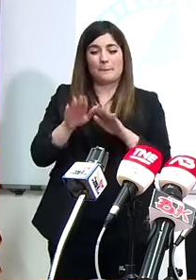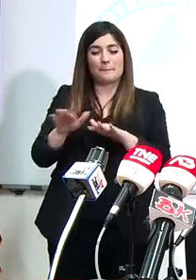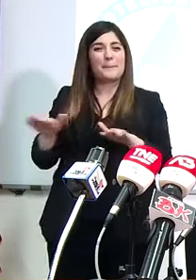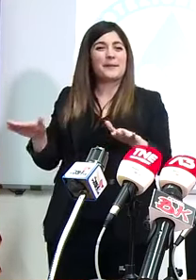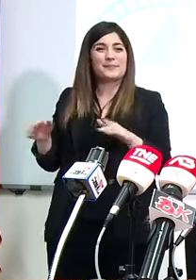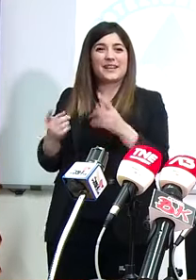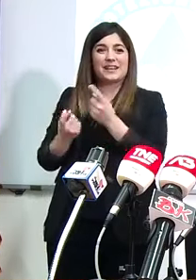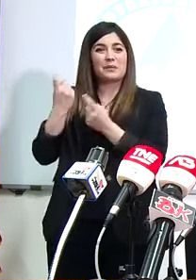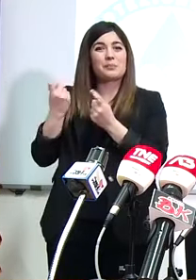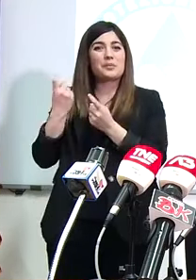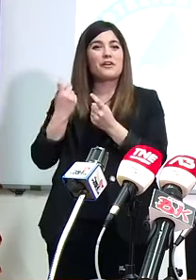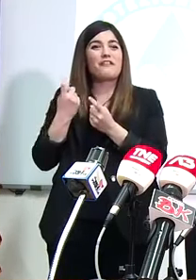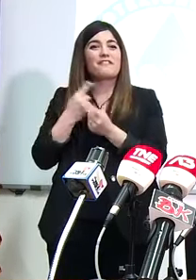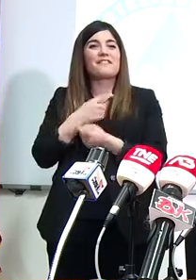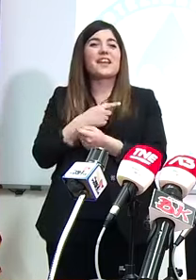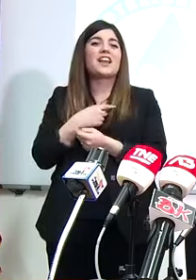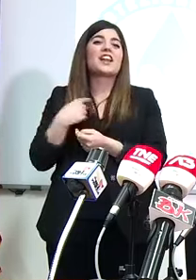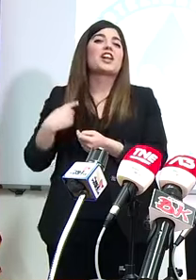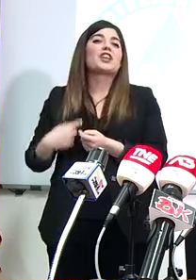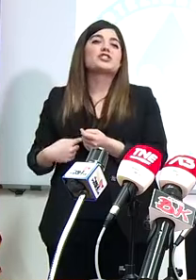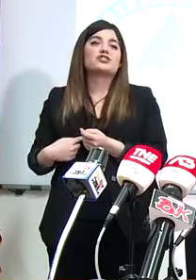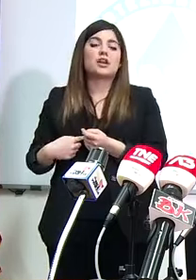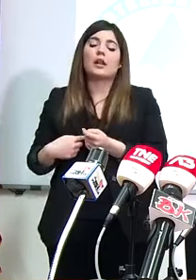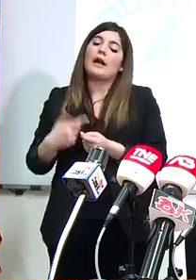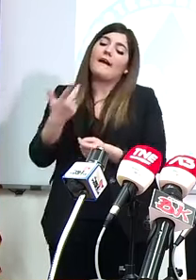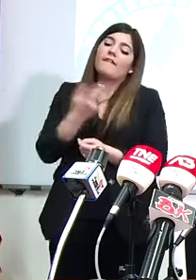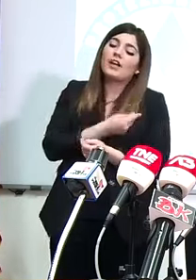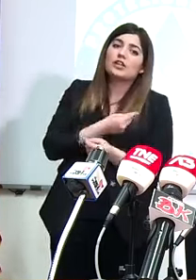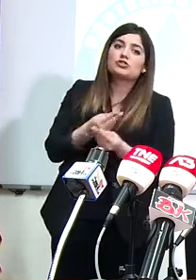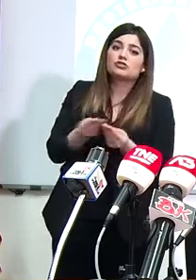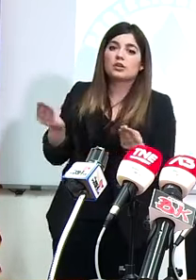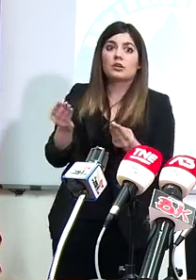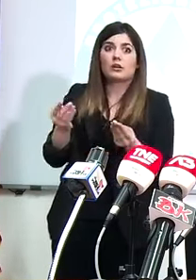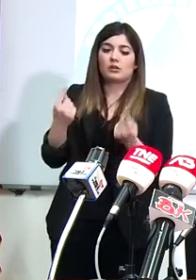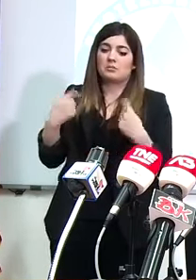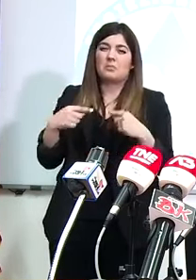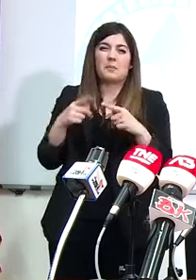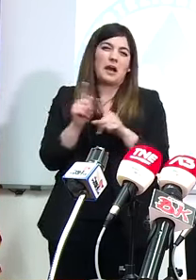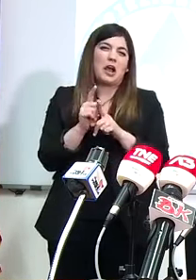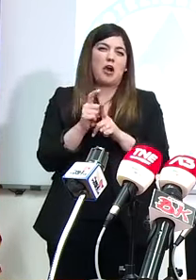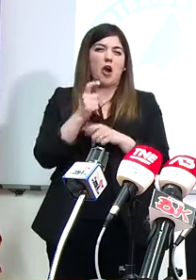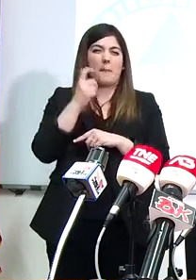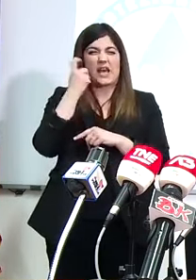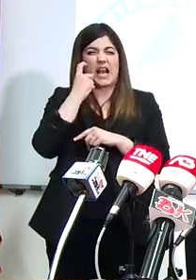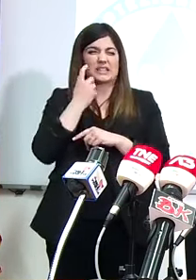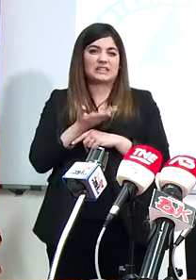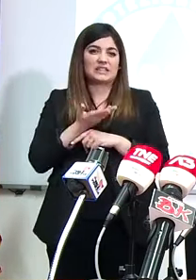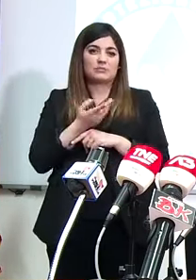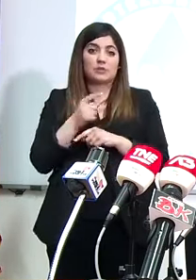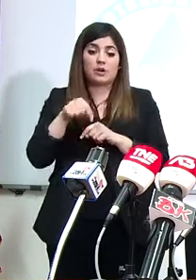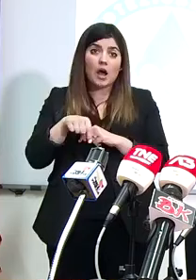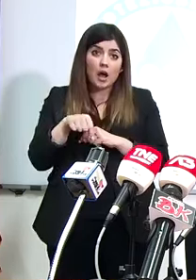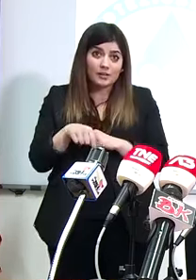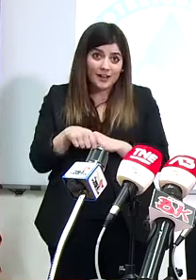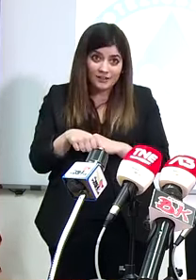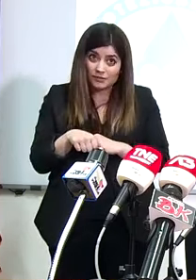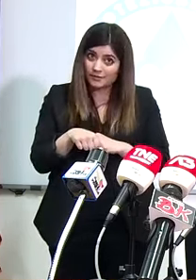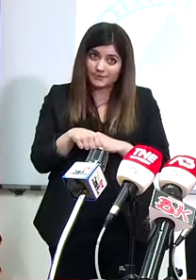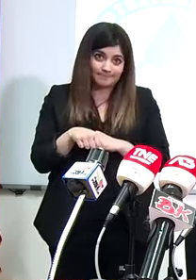mila bambini in isolamento nessuna che chiede quanti sono credetemi che fra qualche mese